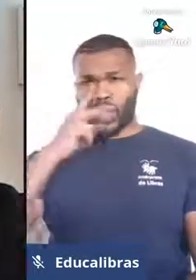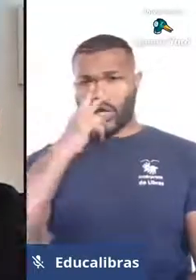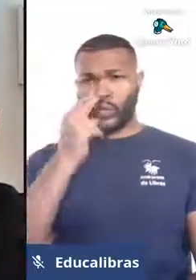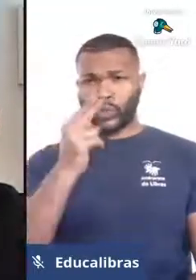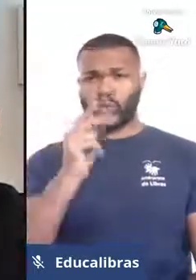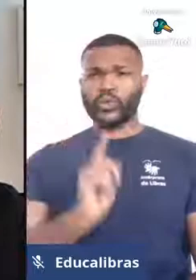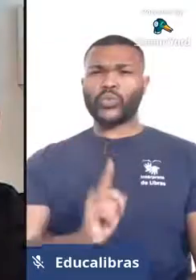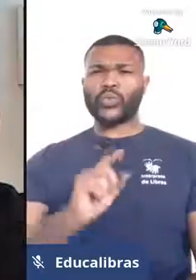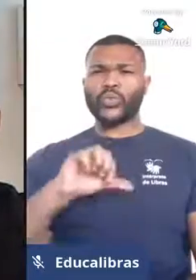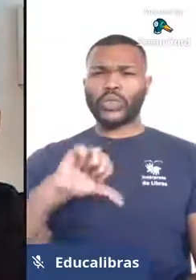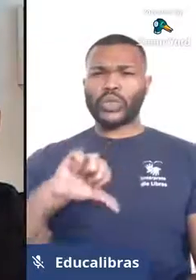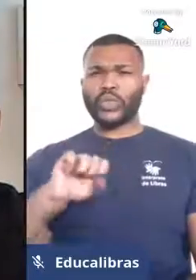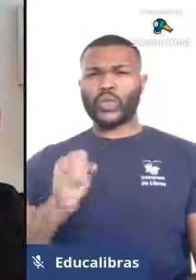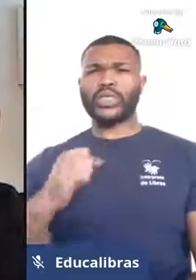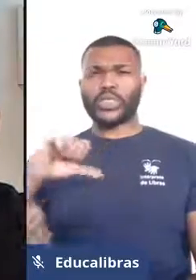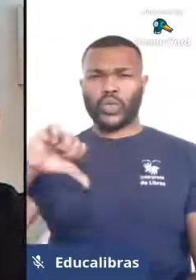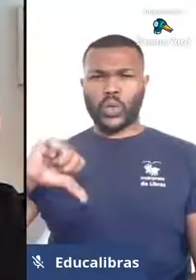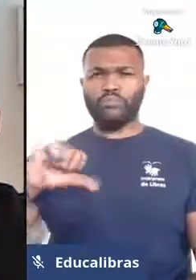se eu não me engano,